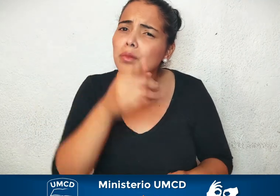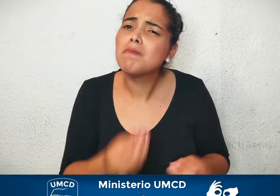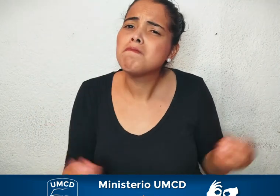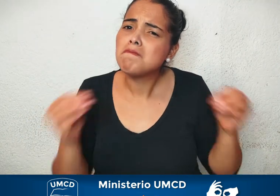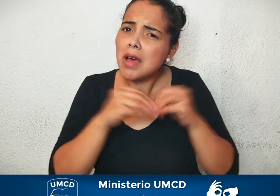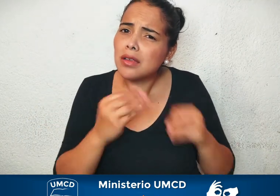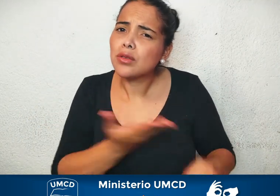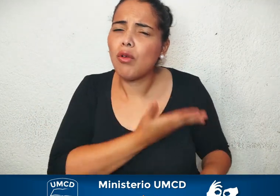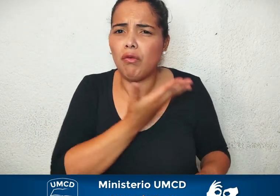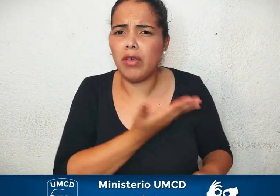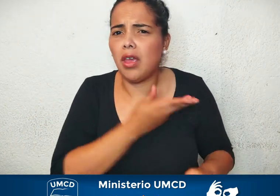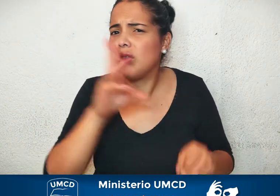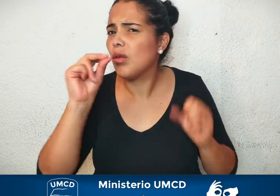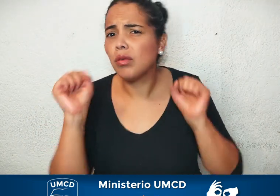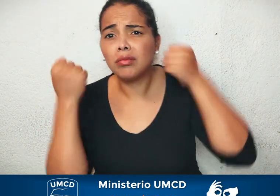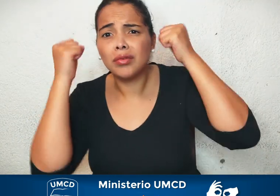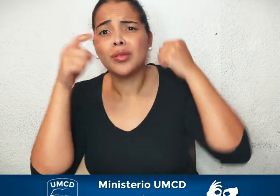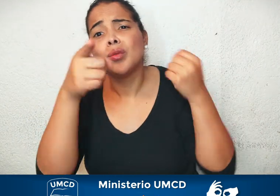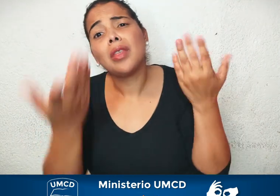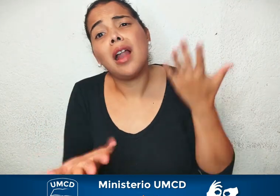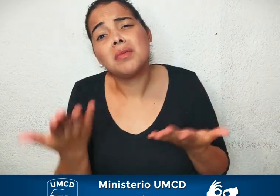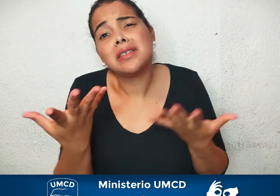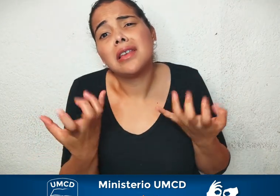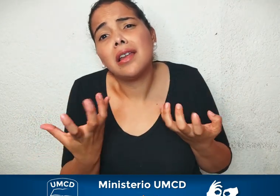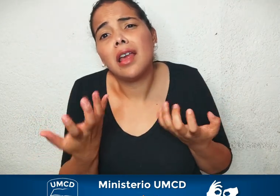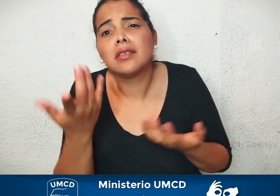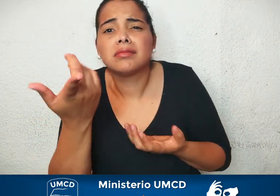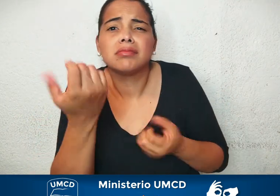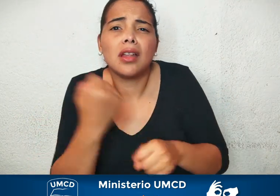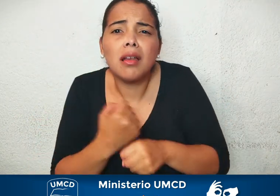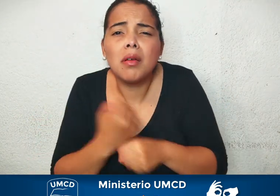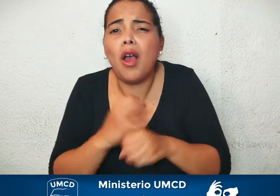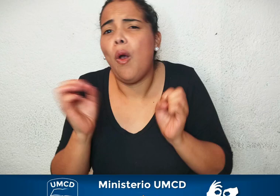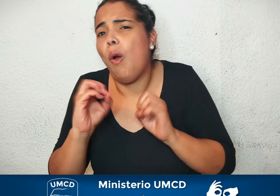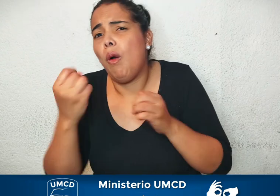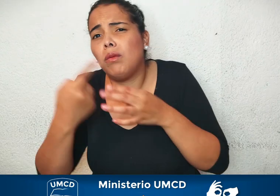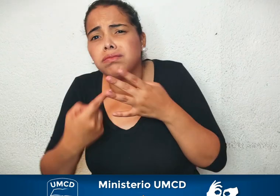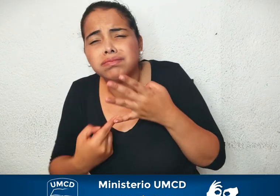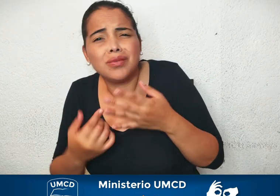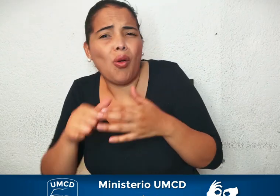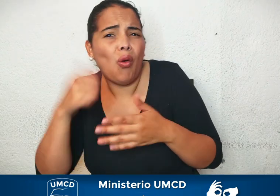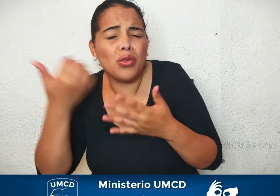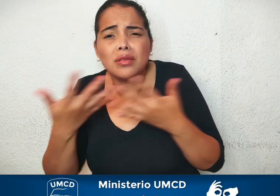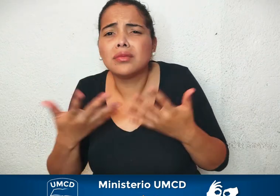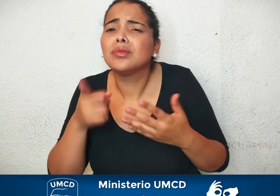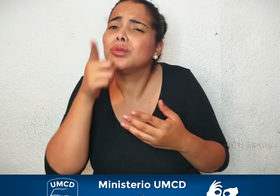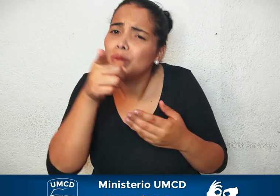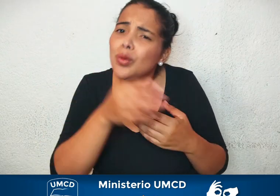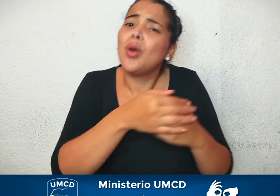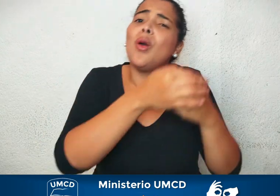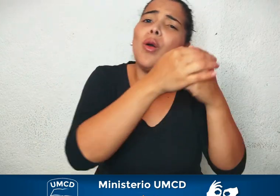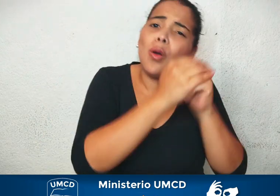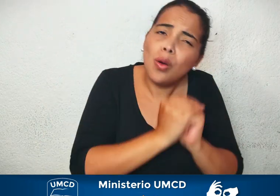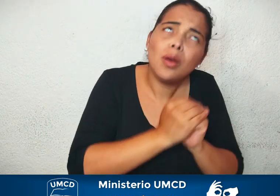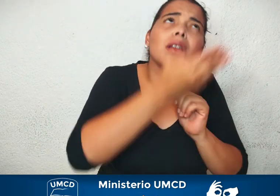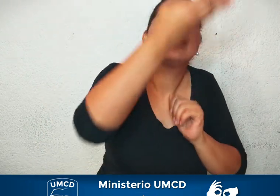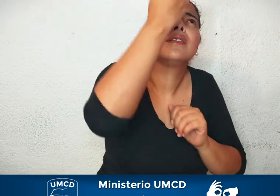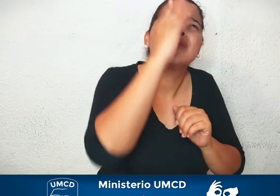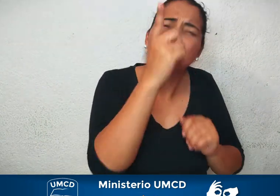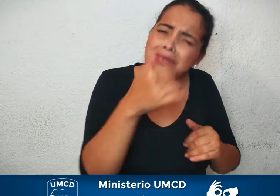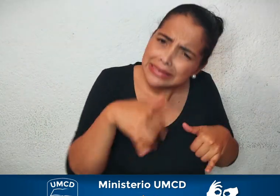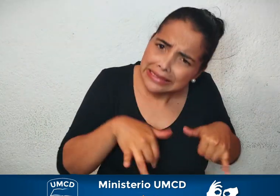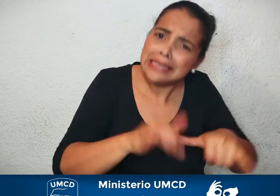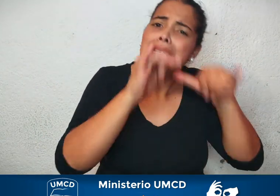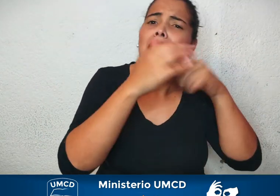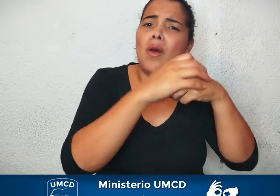Aprendamos a confiar en Dios. Si usted está anhelando algo, déjelo en manos de Dios, entrégueselo, confíe en